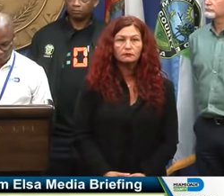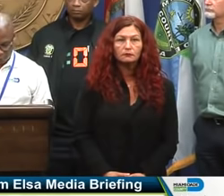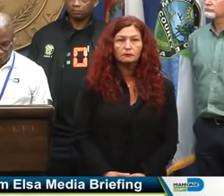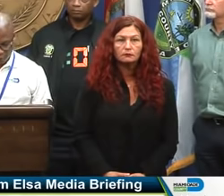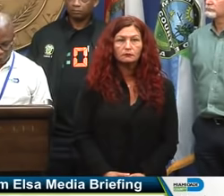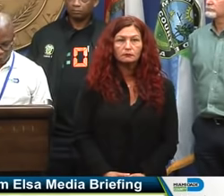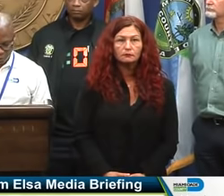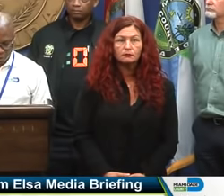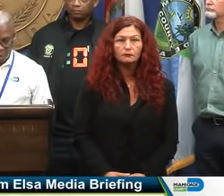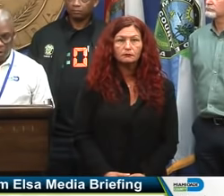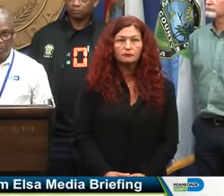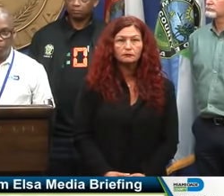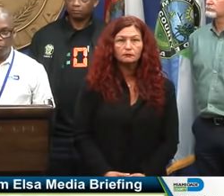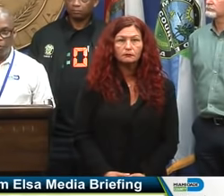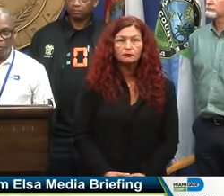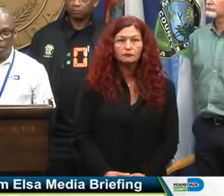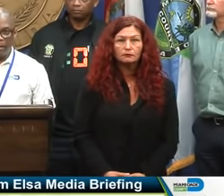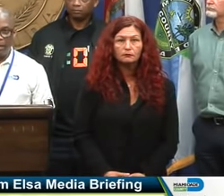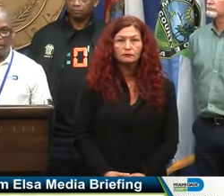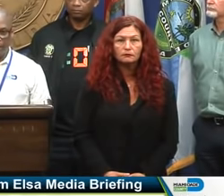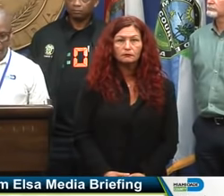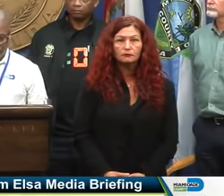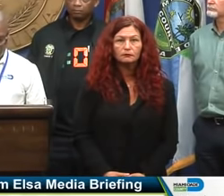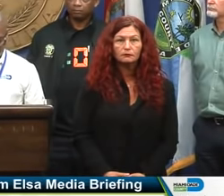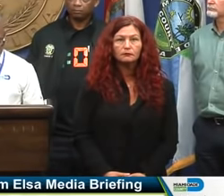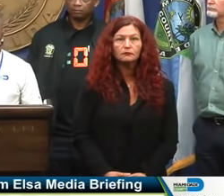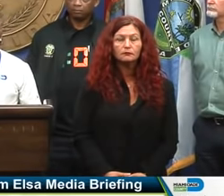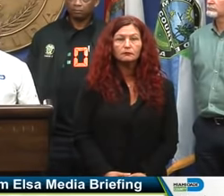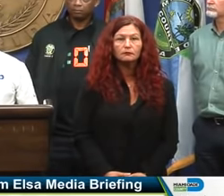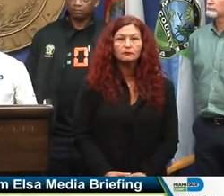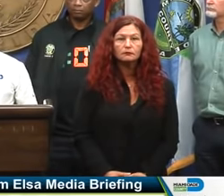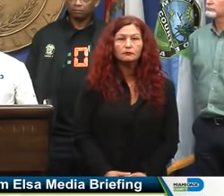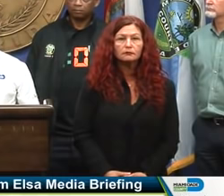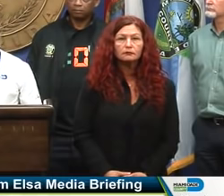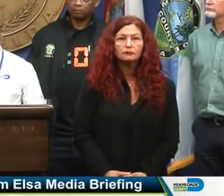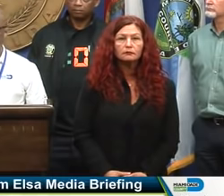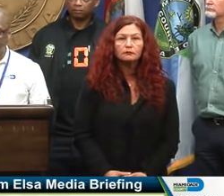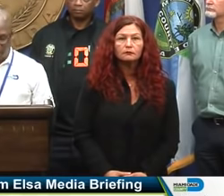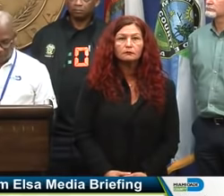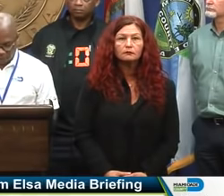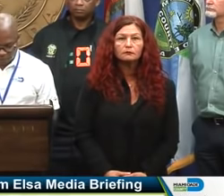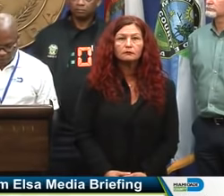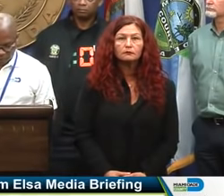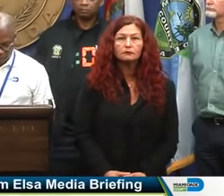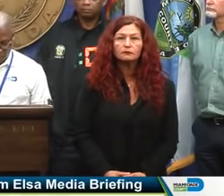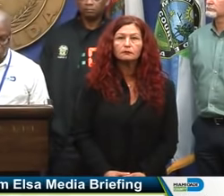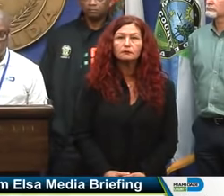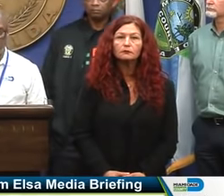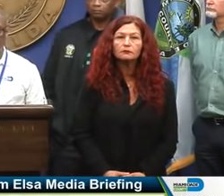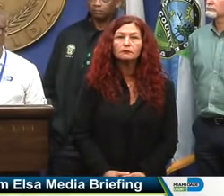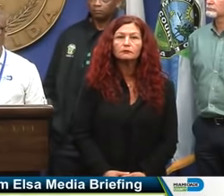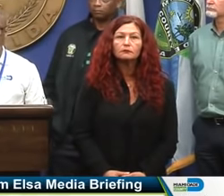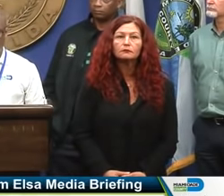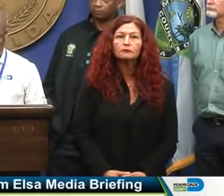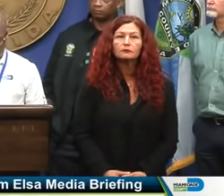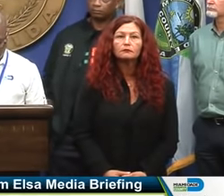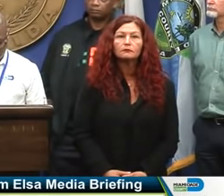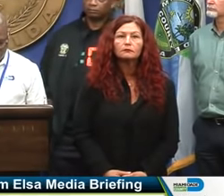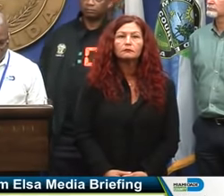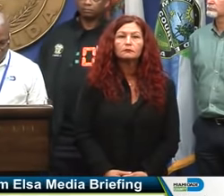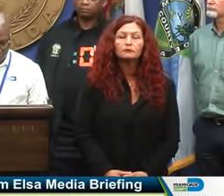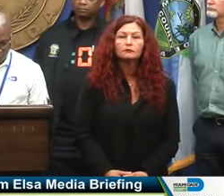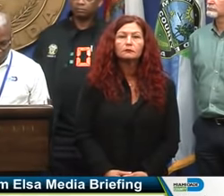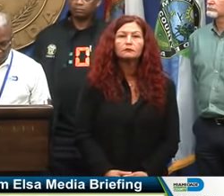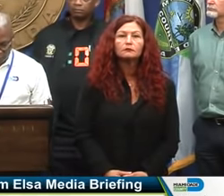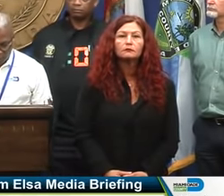travaillent sur le site. Pour le moment, FEMA sous place, la travaille avec tout acharnement que nous